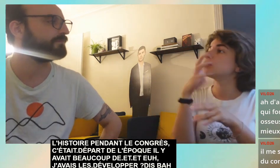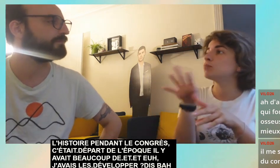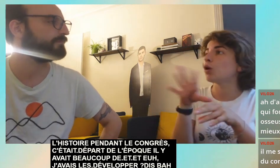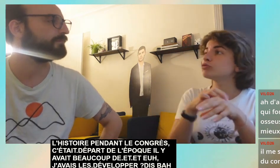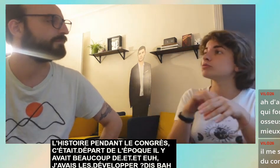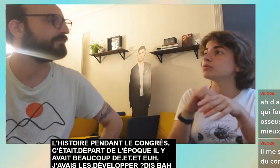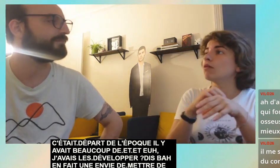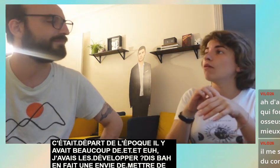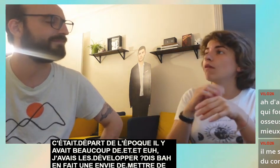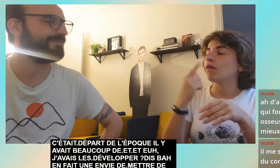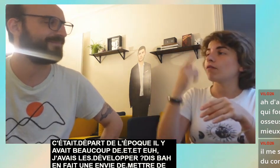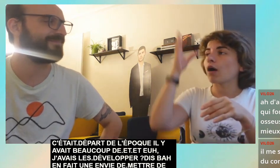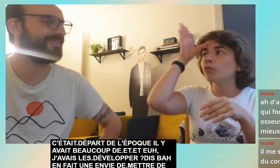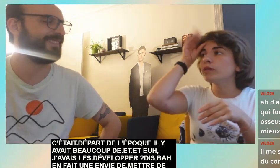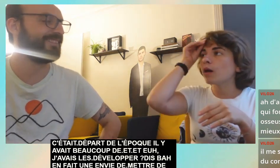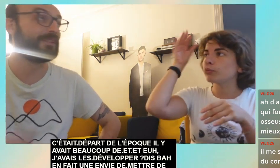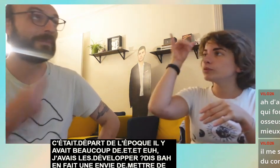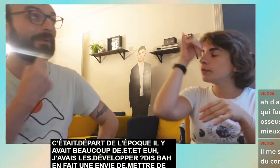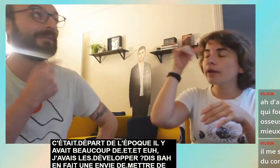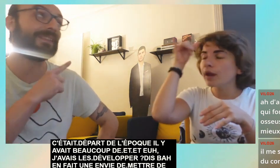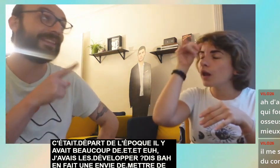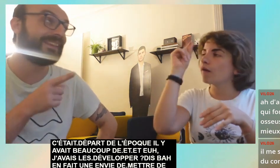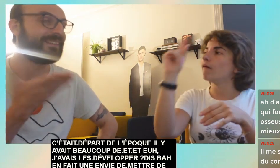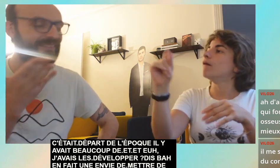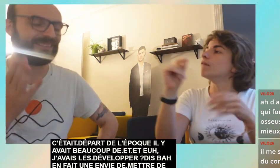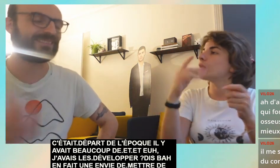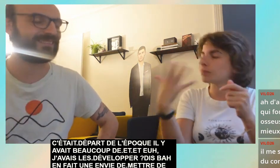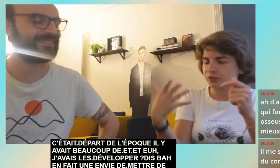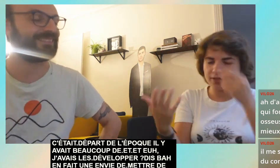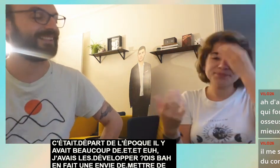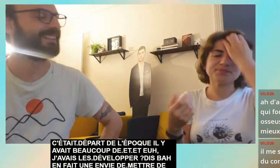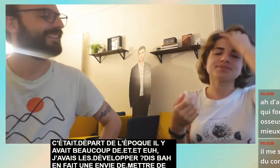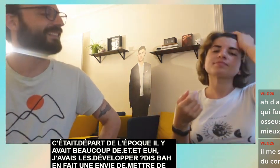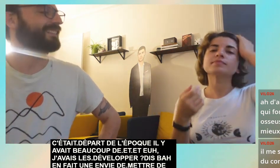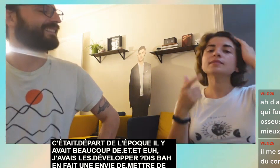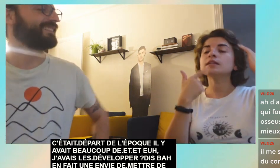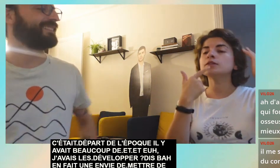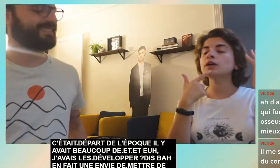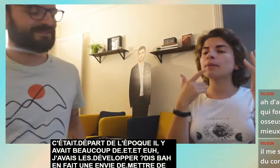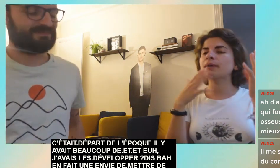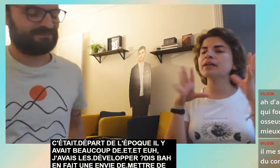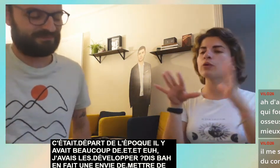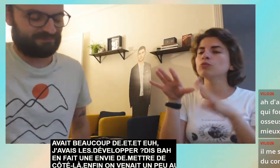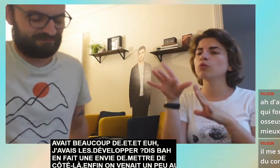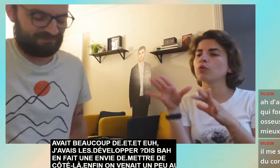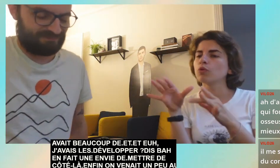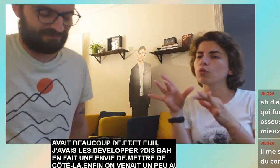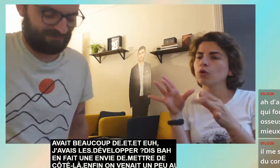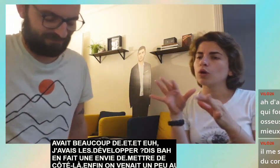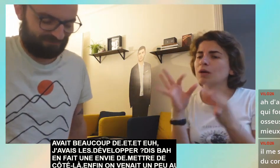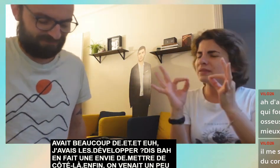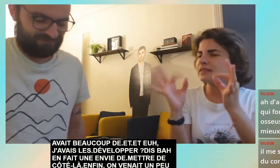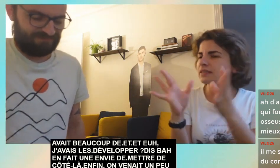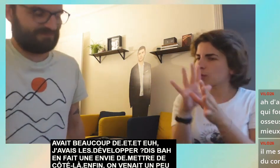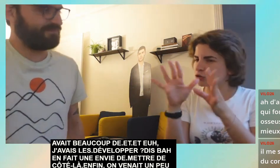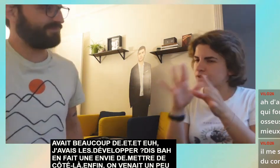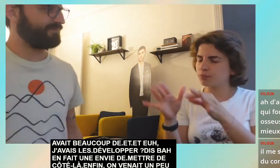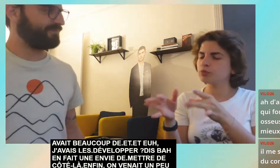t'es moche, enfin, on est un peu débile, voilà, machin. Après, il y a eu, précisément, je ne sais plus,